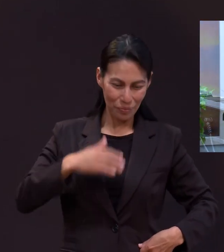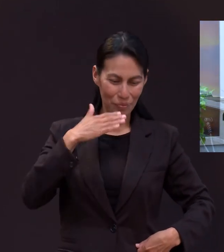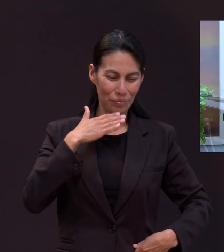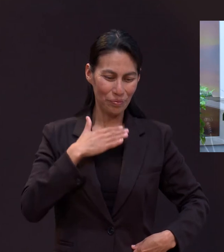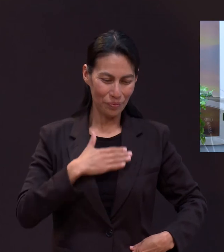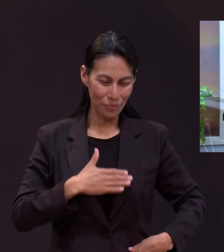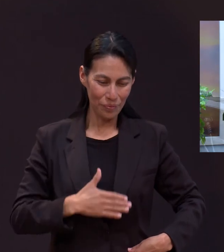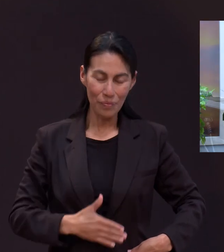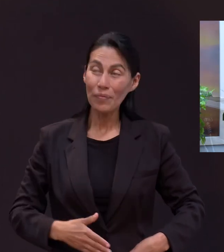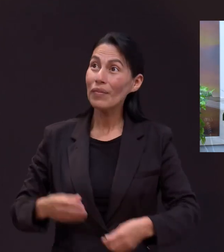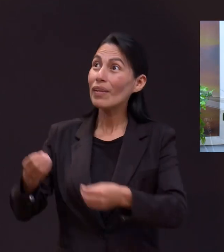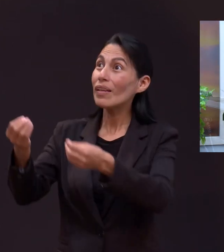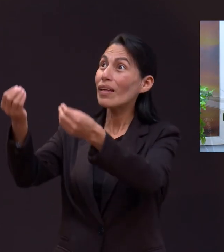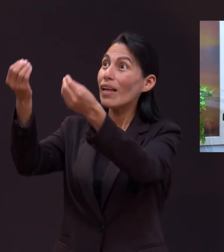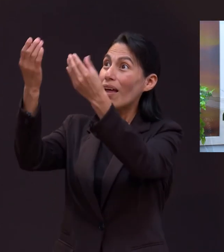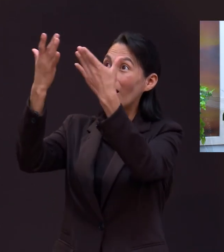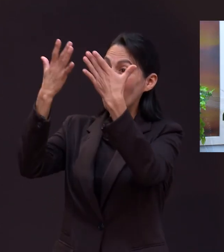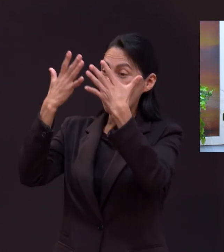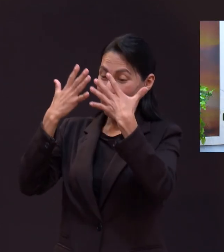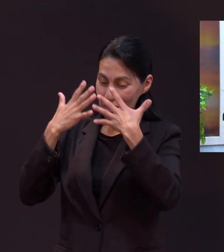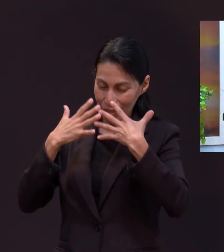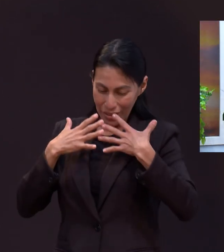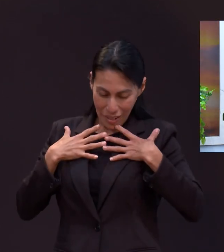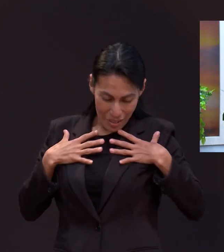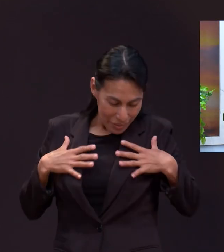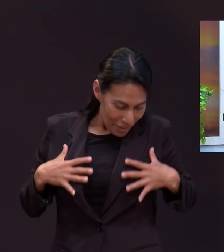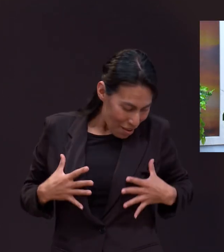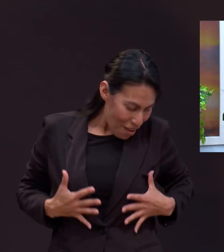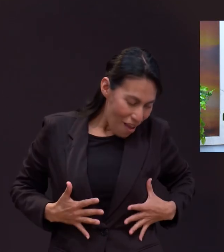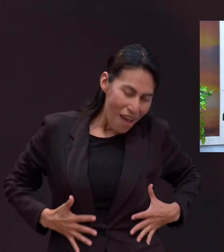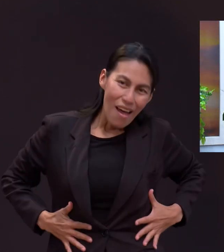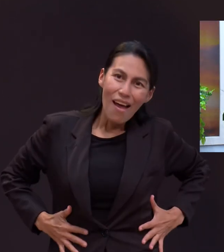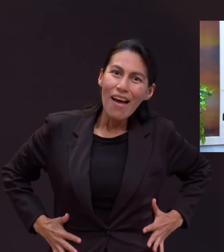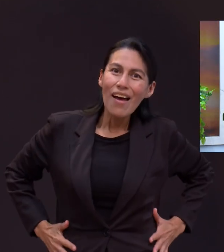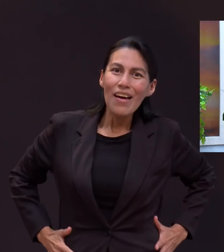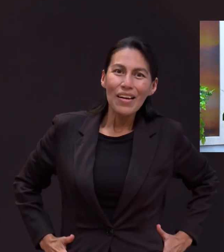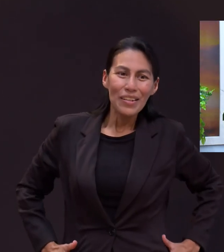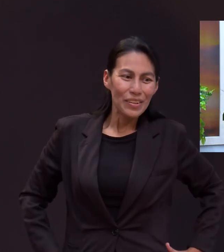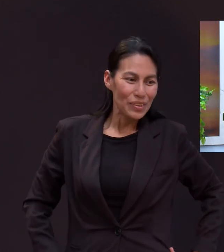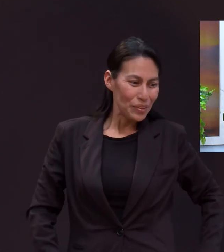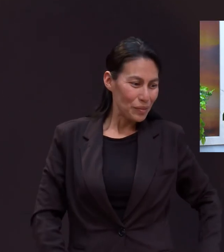mi vicio con la coraza de justicia